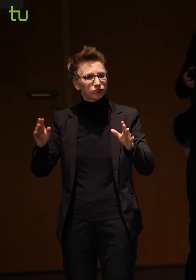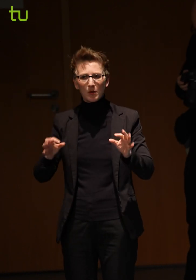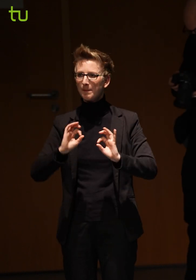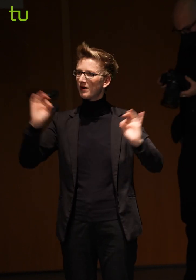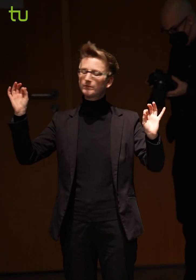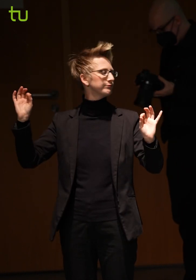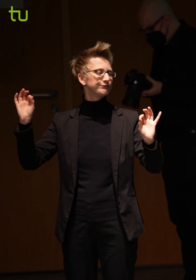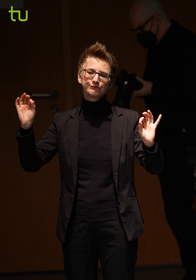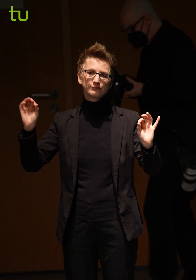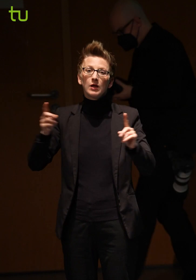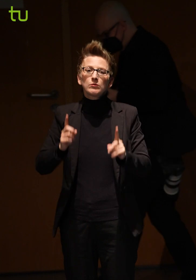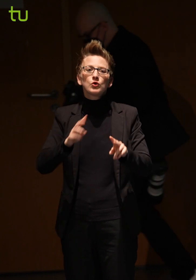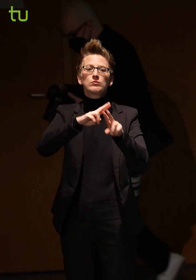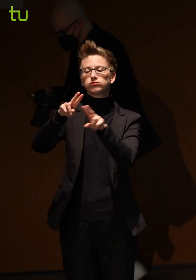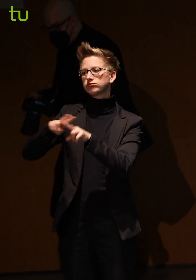kann und muss.